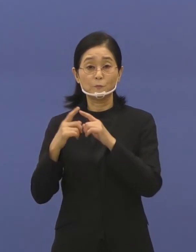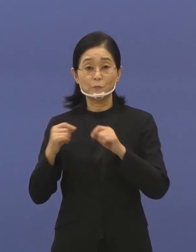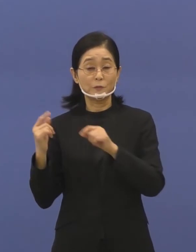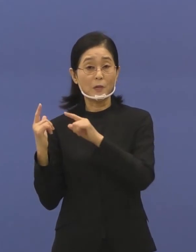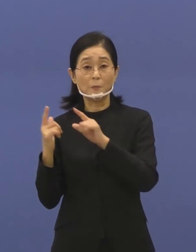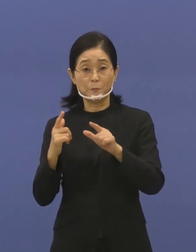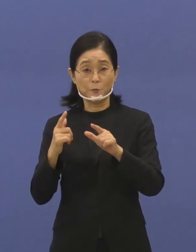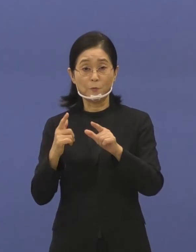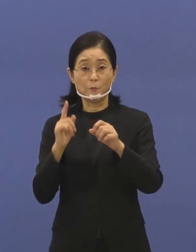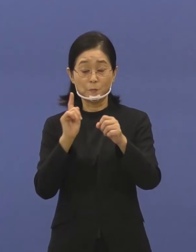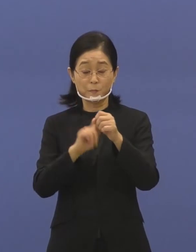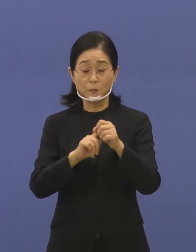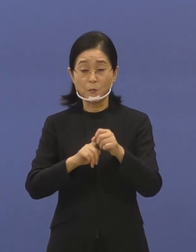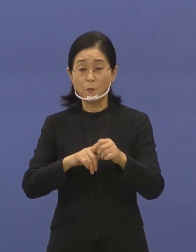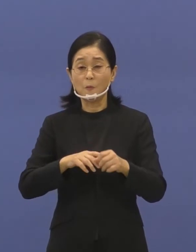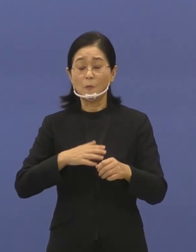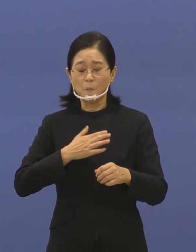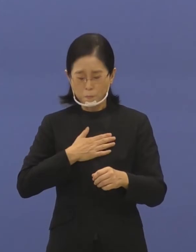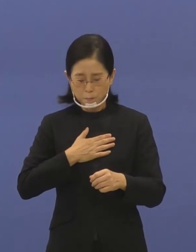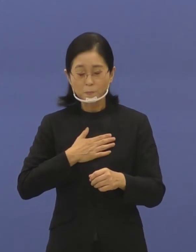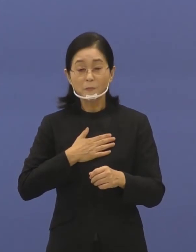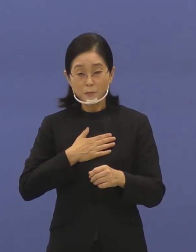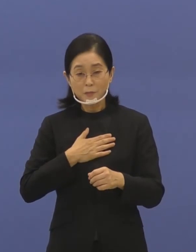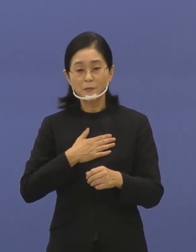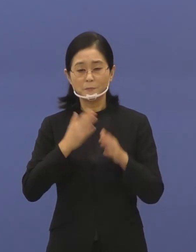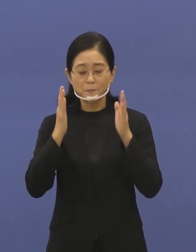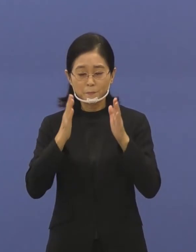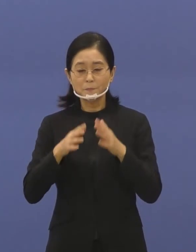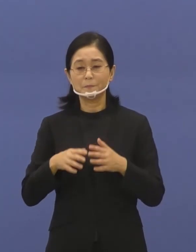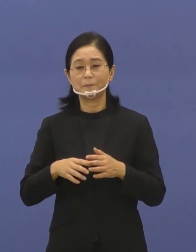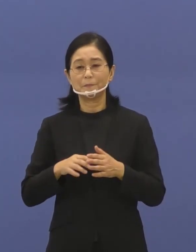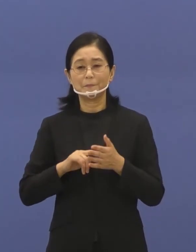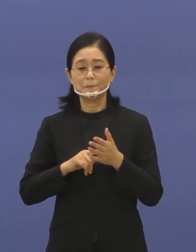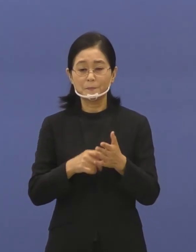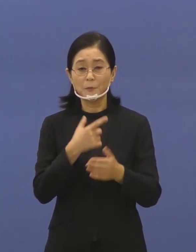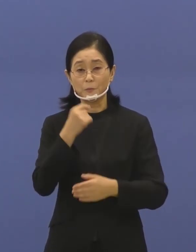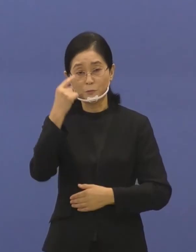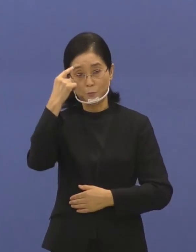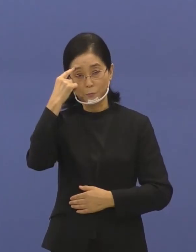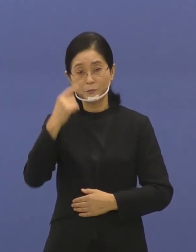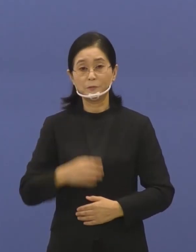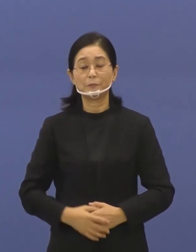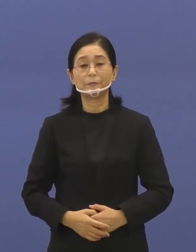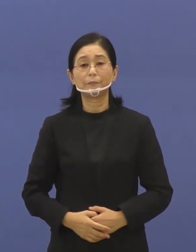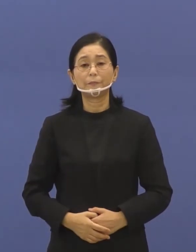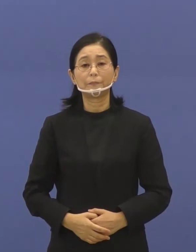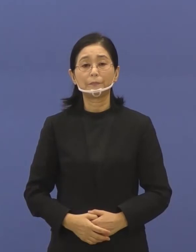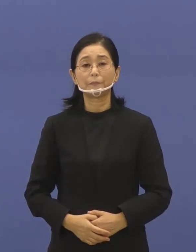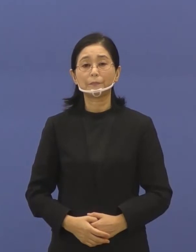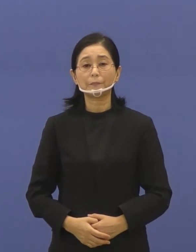絶対そういうことが起きないように努めてほしいと思います。 ありがとうございました。